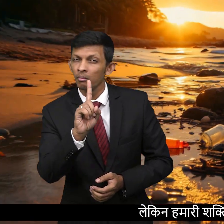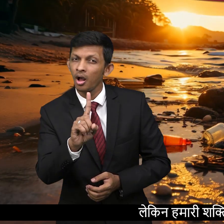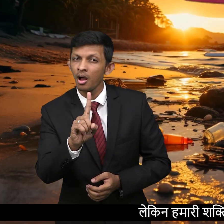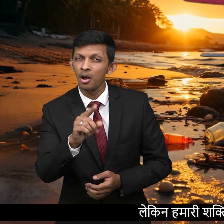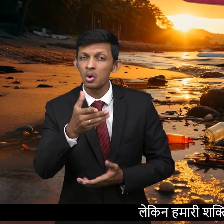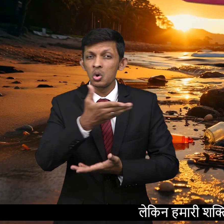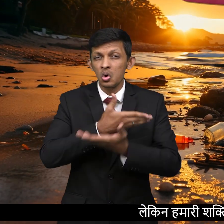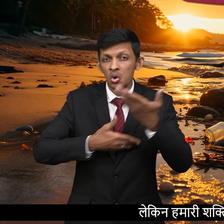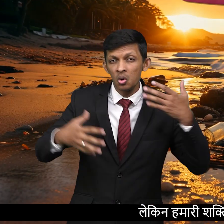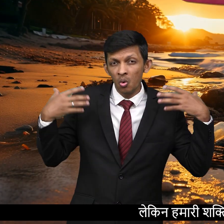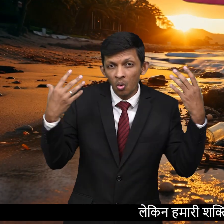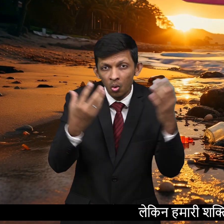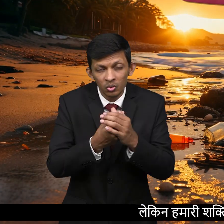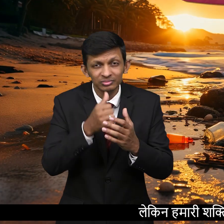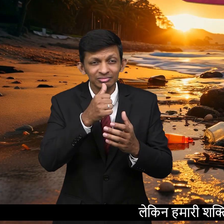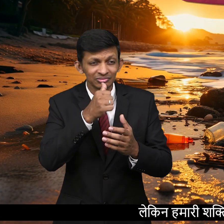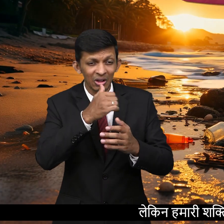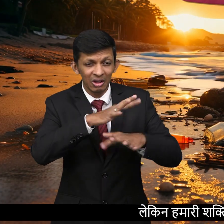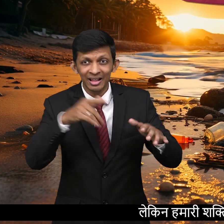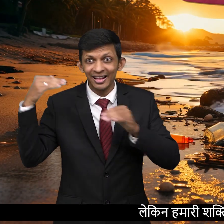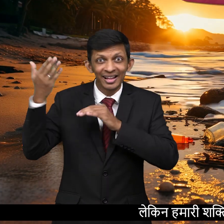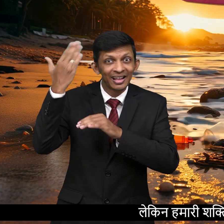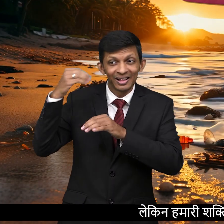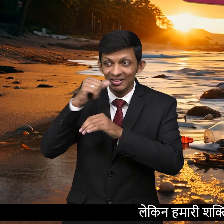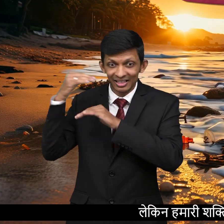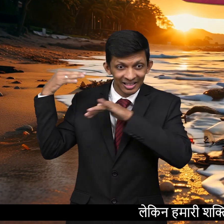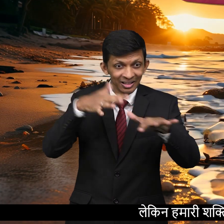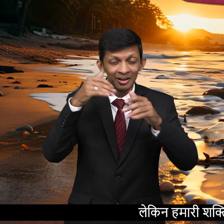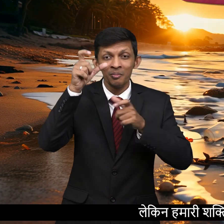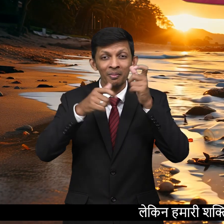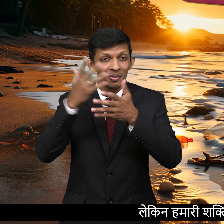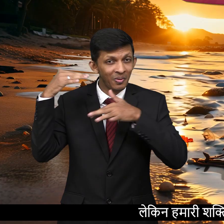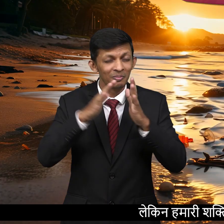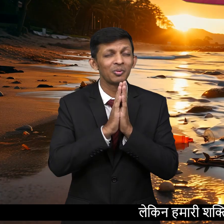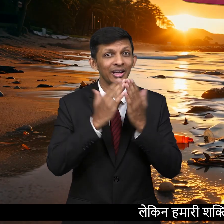लेकिन हमारी शक्तिशाली नदी मुश्किल में है।